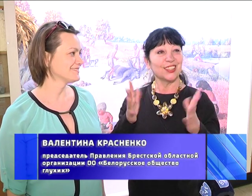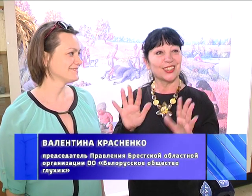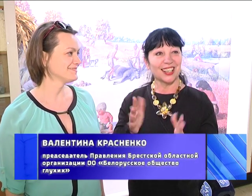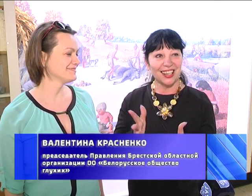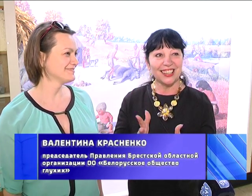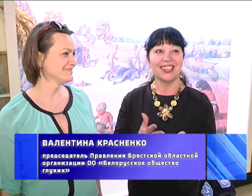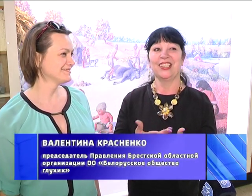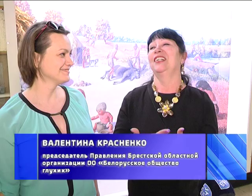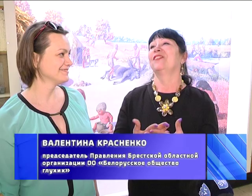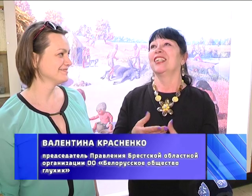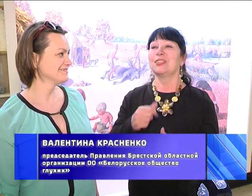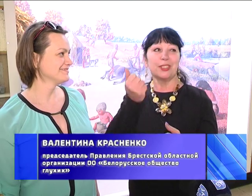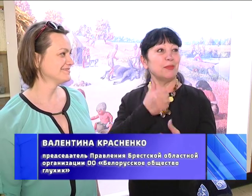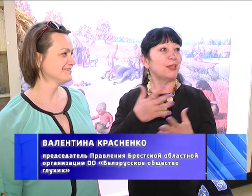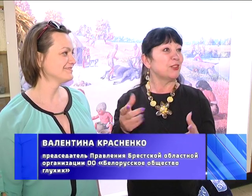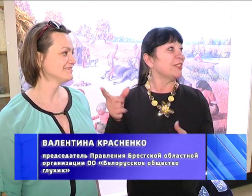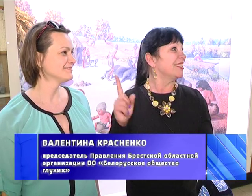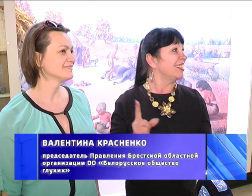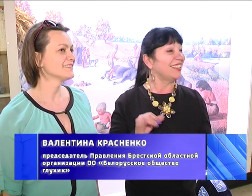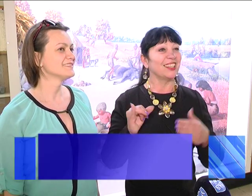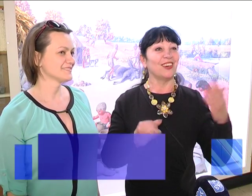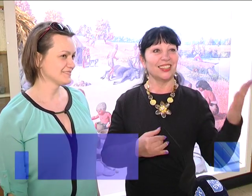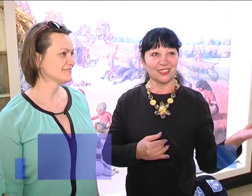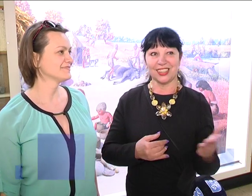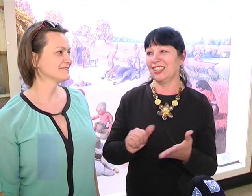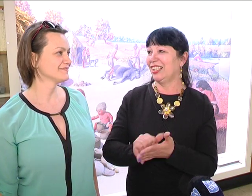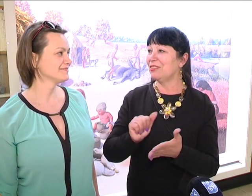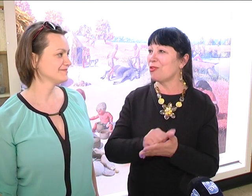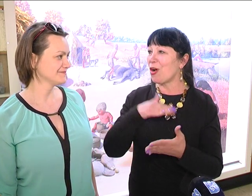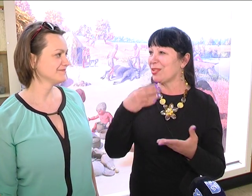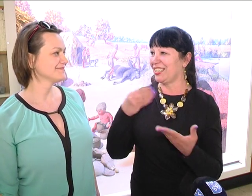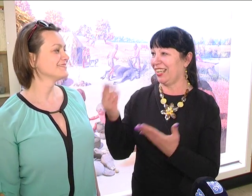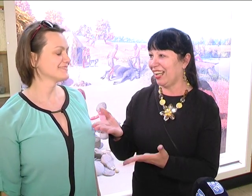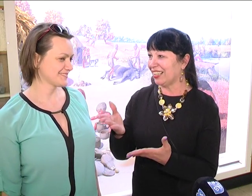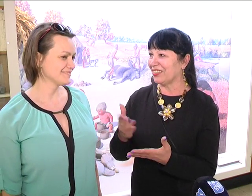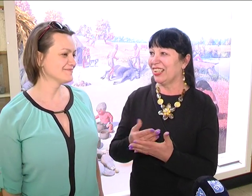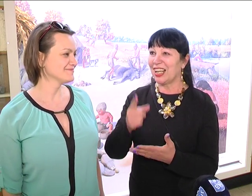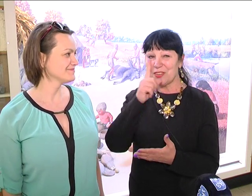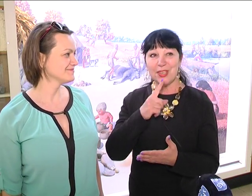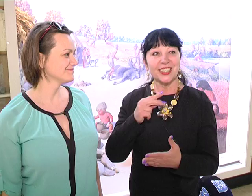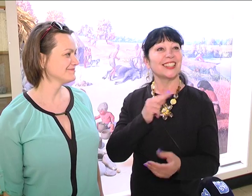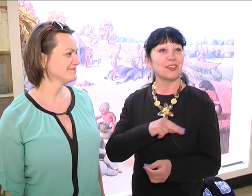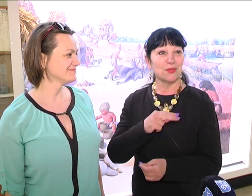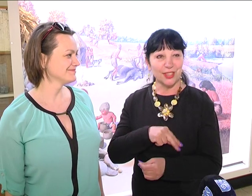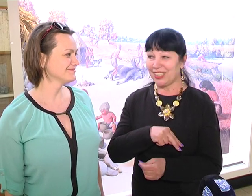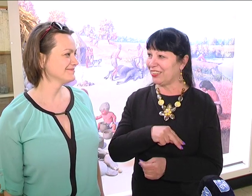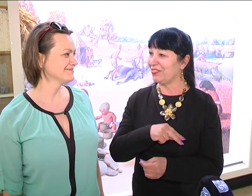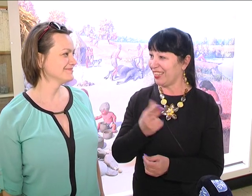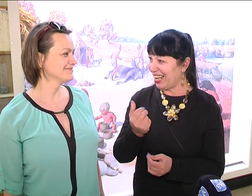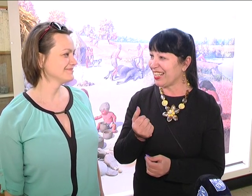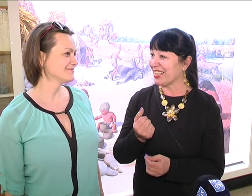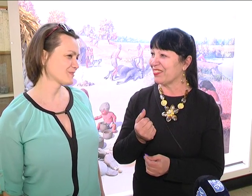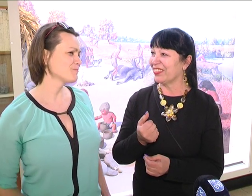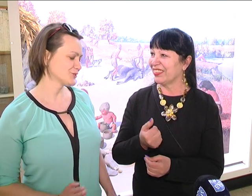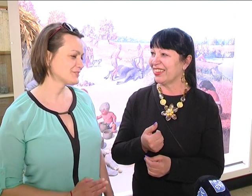глазки засверкали. Спасибо большое Зинаиде Ивановне, она дала много материала. Они месяц работали,